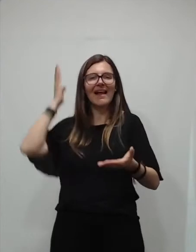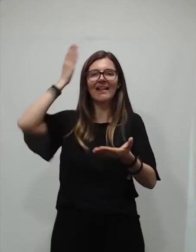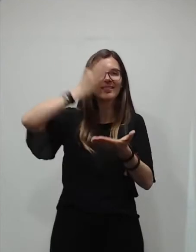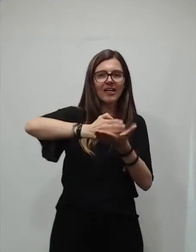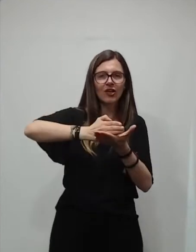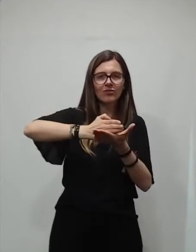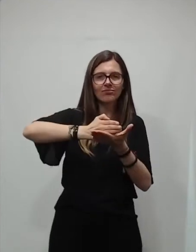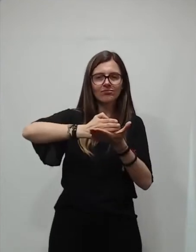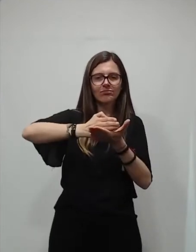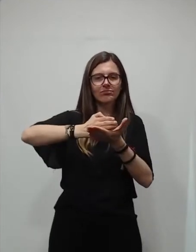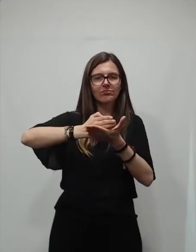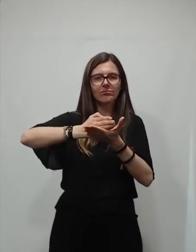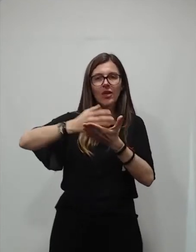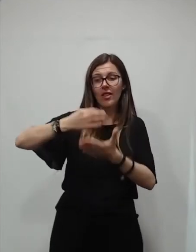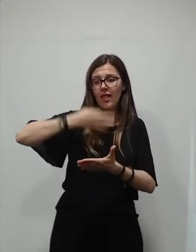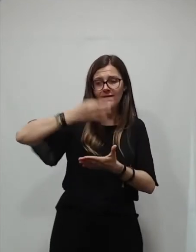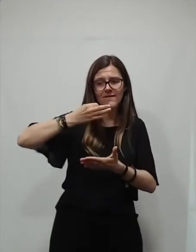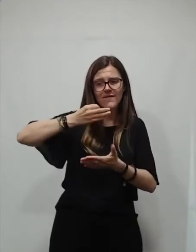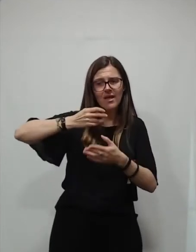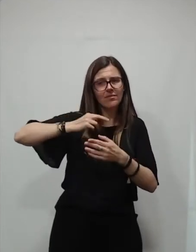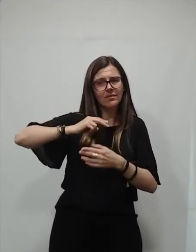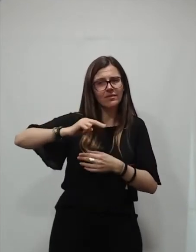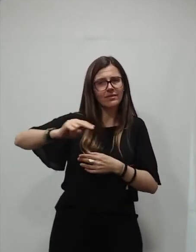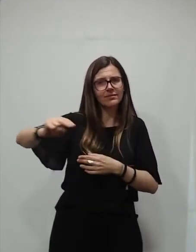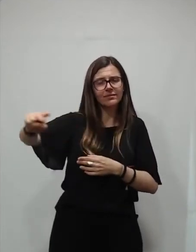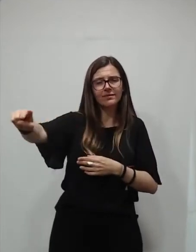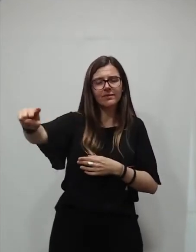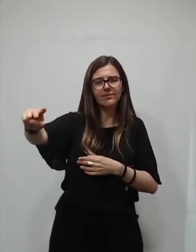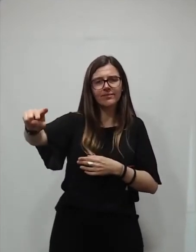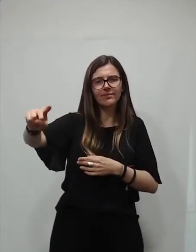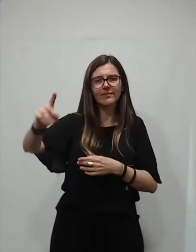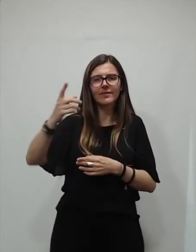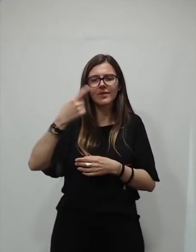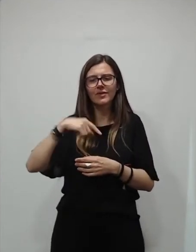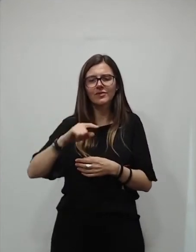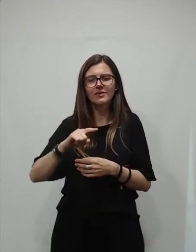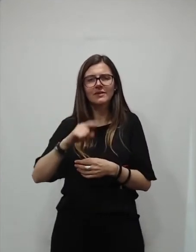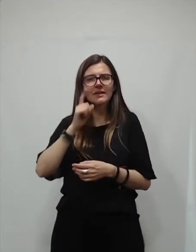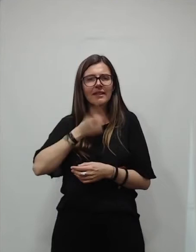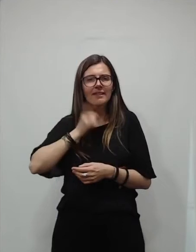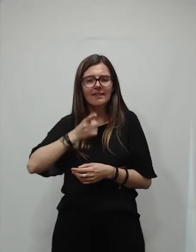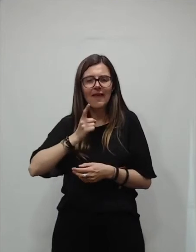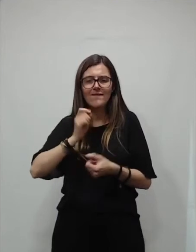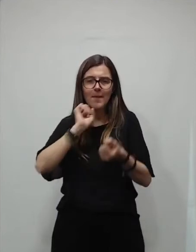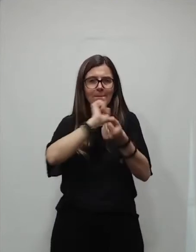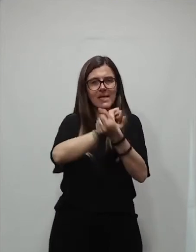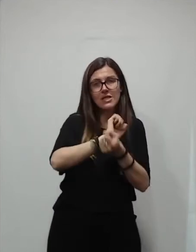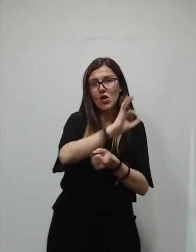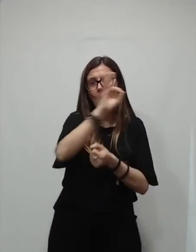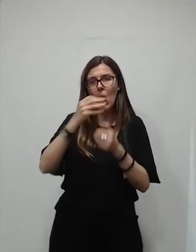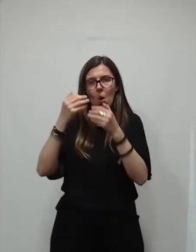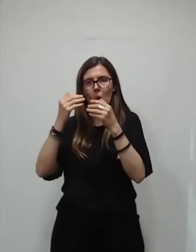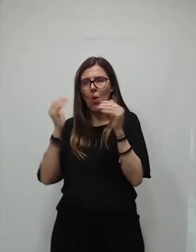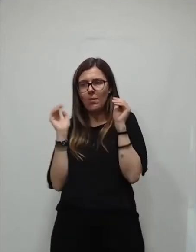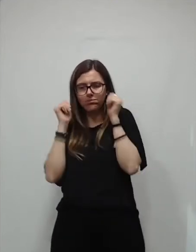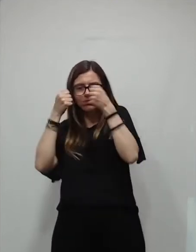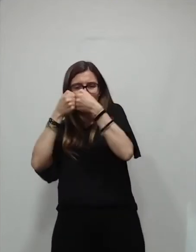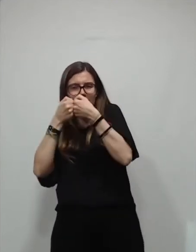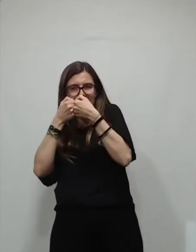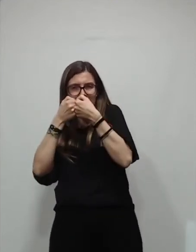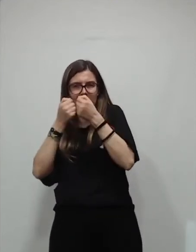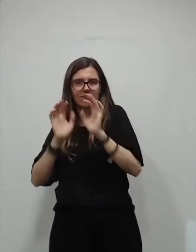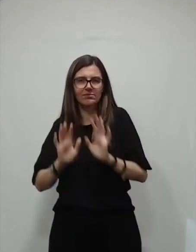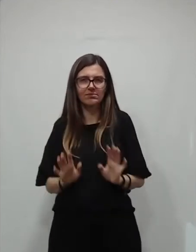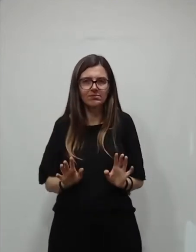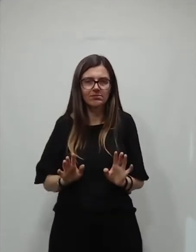sujeto que es declarado inimputable. Como les decía, este artículo 94,